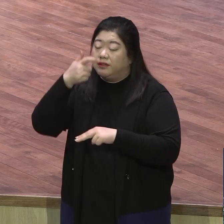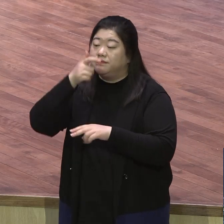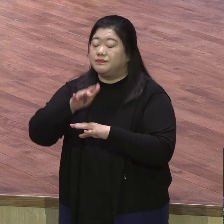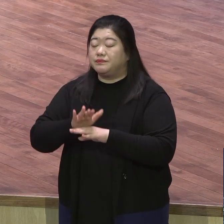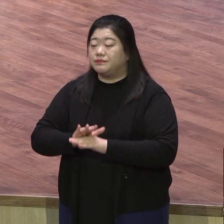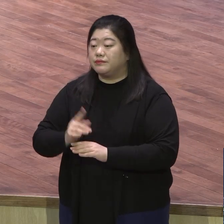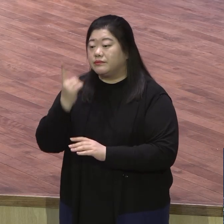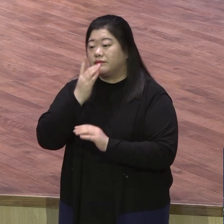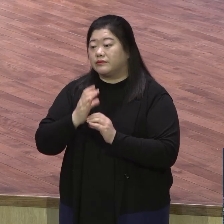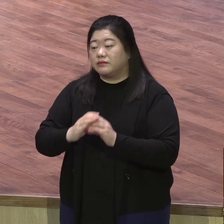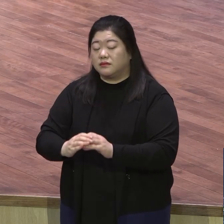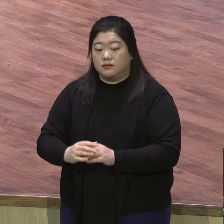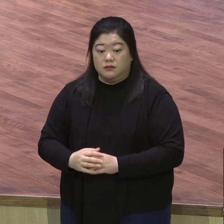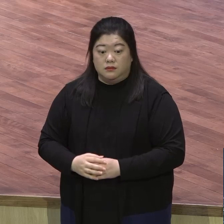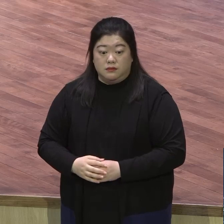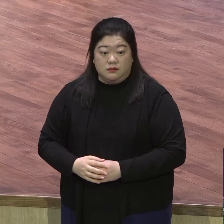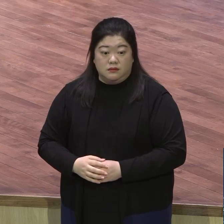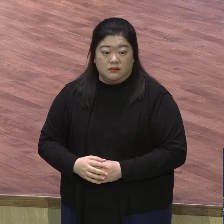완전 인본주의로 나갑니다.